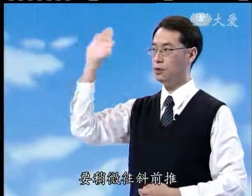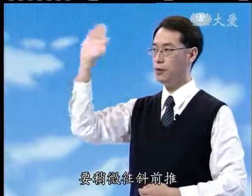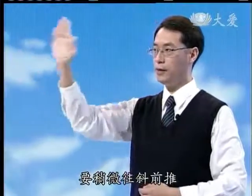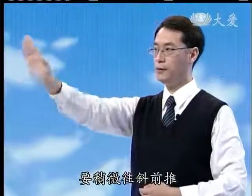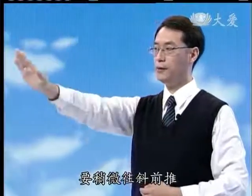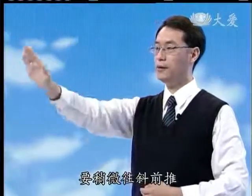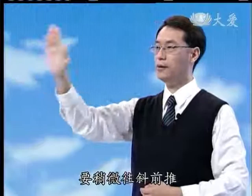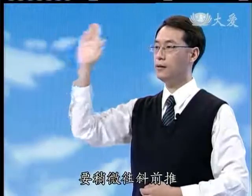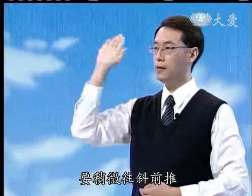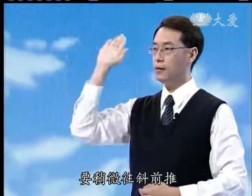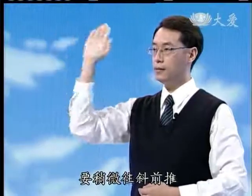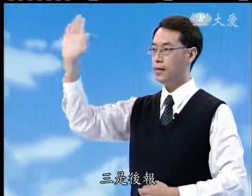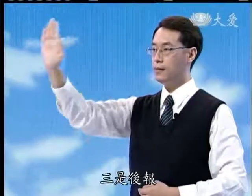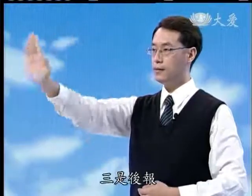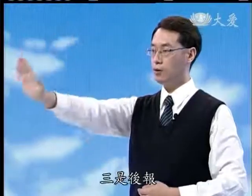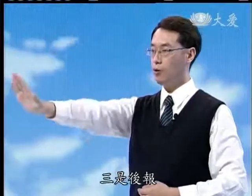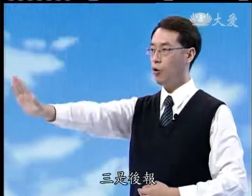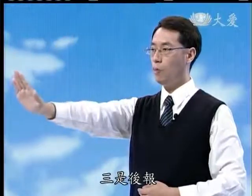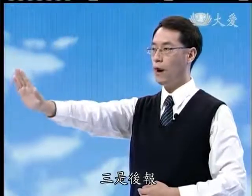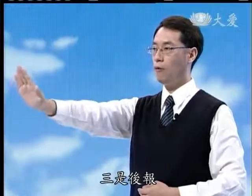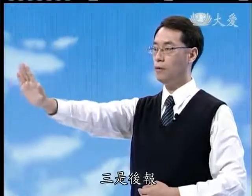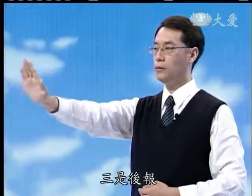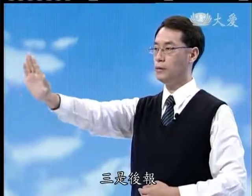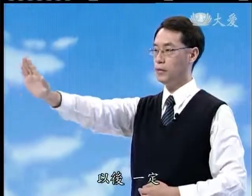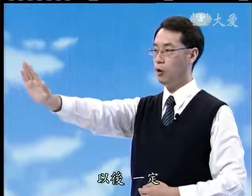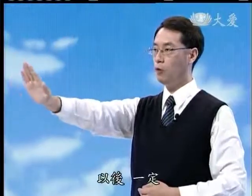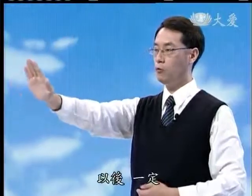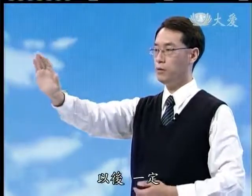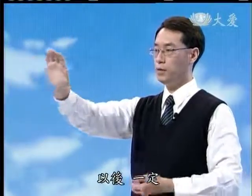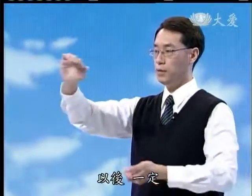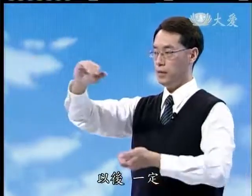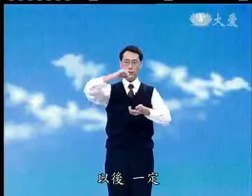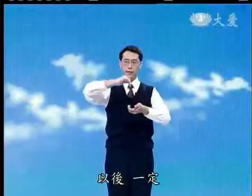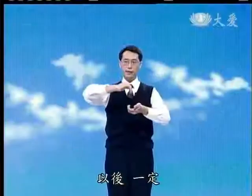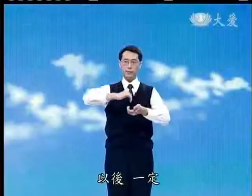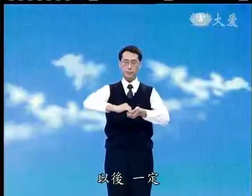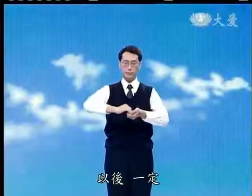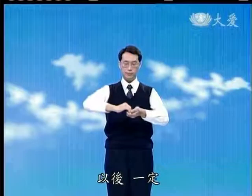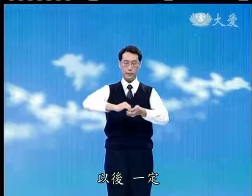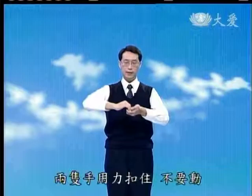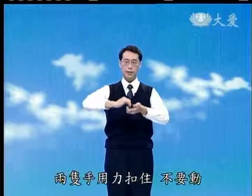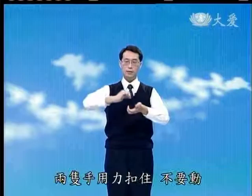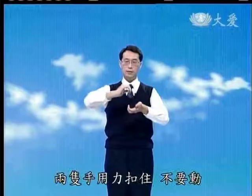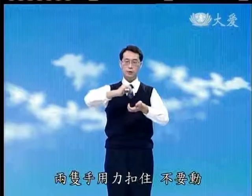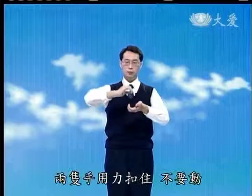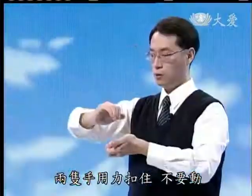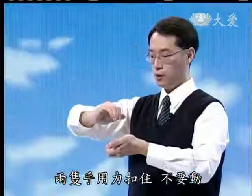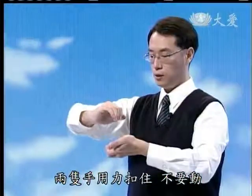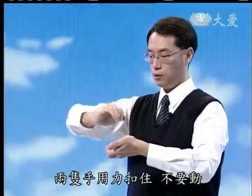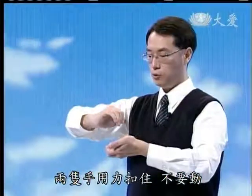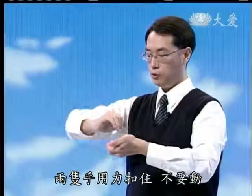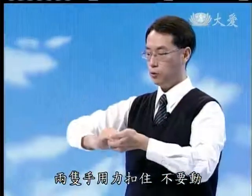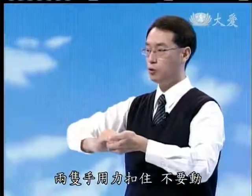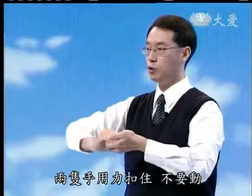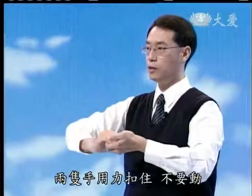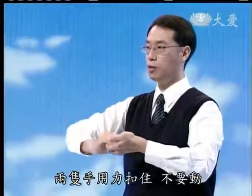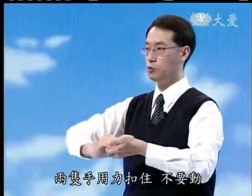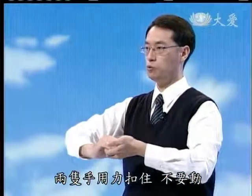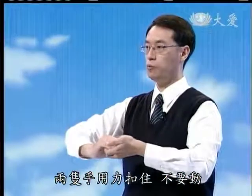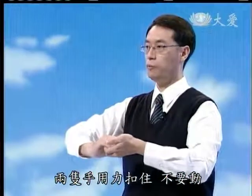推。三是后报，以后一定，两只手用力扣住，不